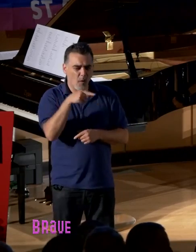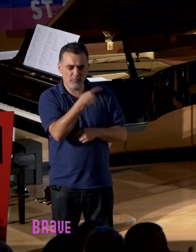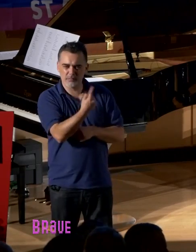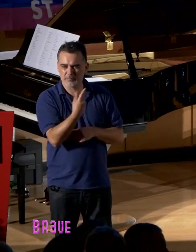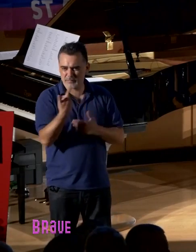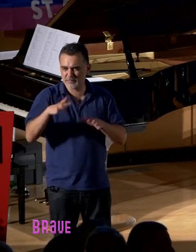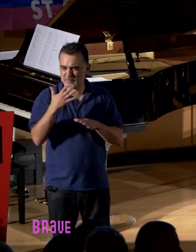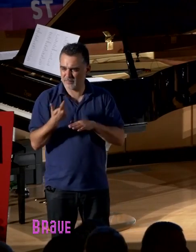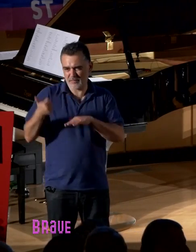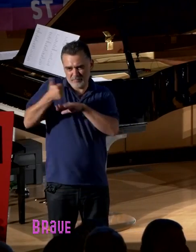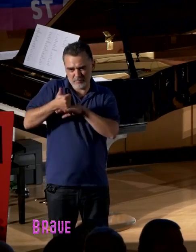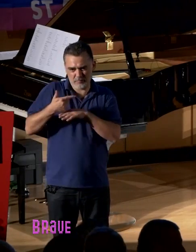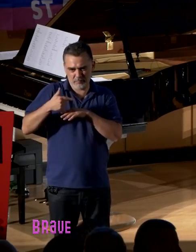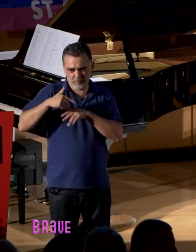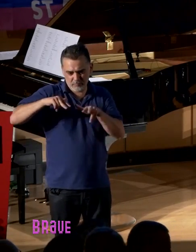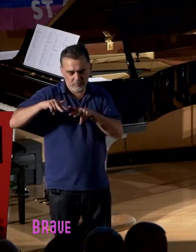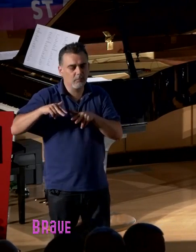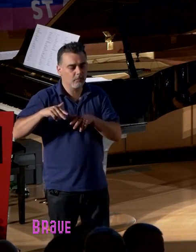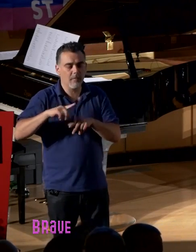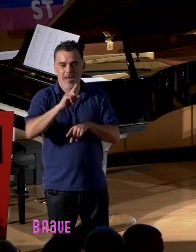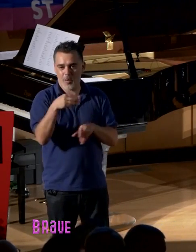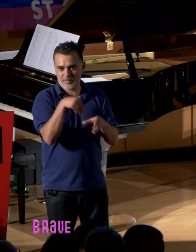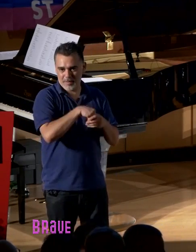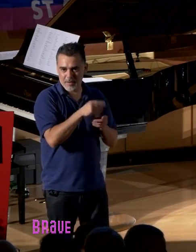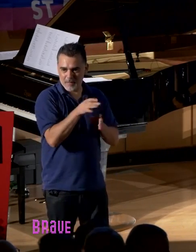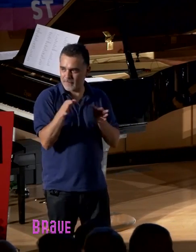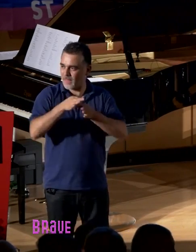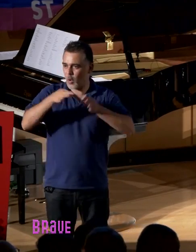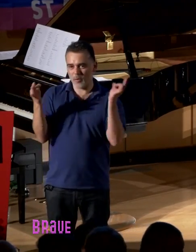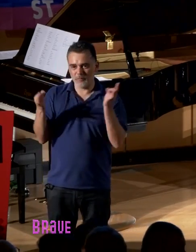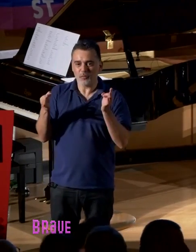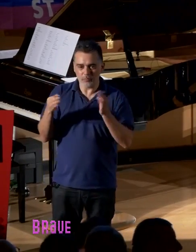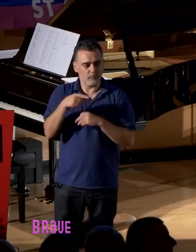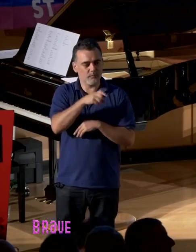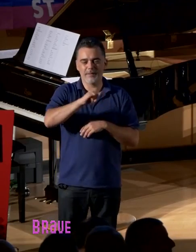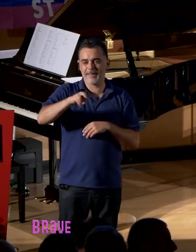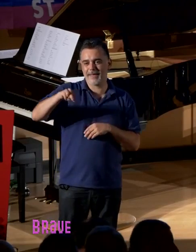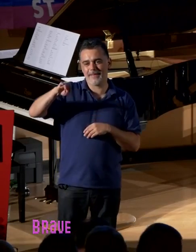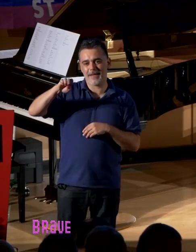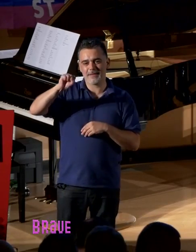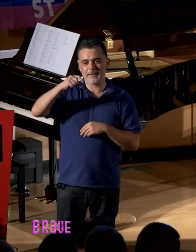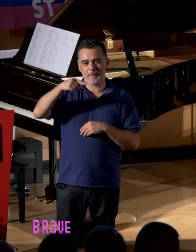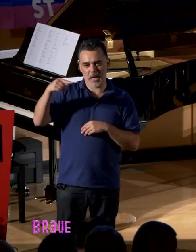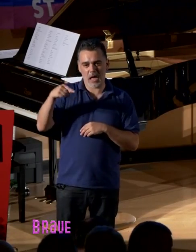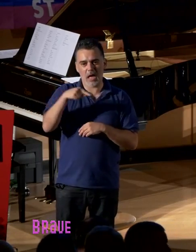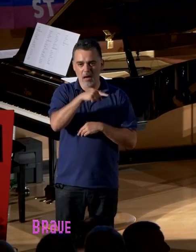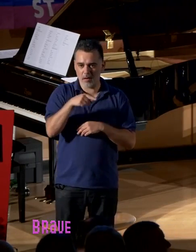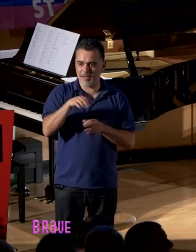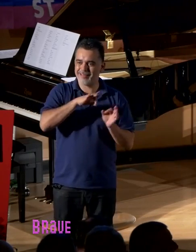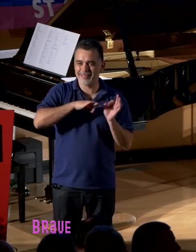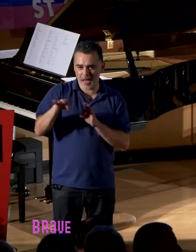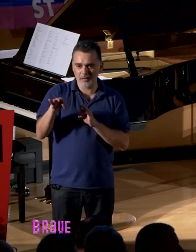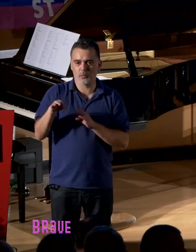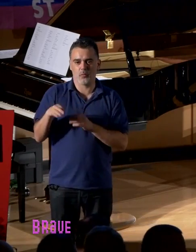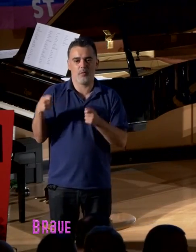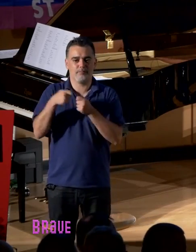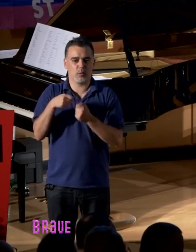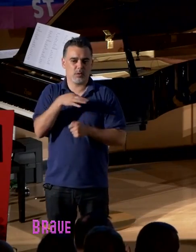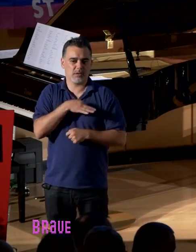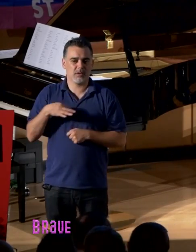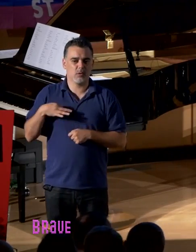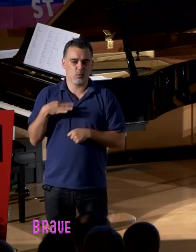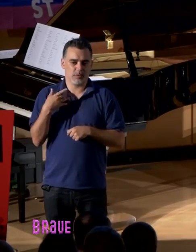ich. Hier ist zum Eröffnungsvortrag der positiven Begegnung Ines Perea, die Leiterin des HIV-AIDS-Referates im Bundesgesundheitsministerium. Ines,